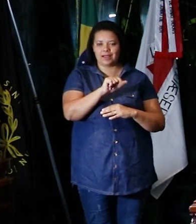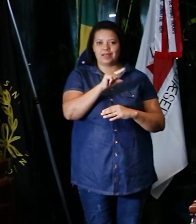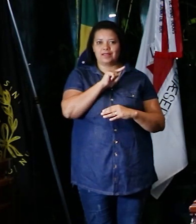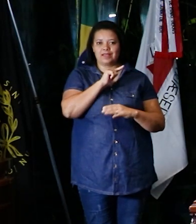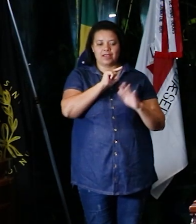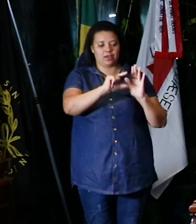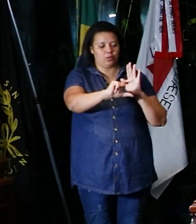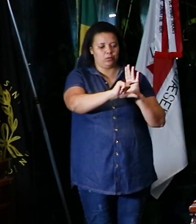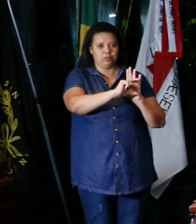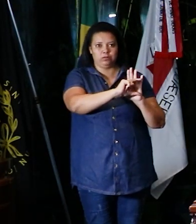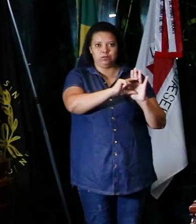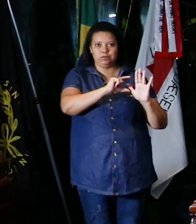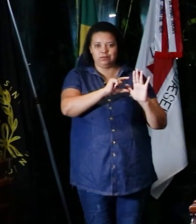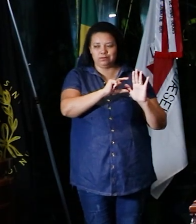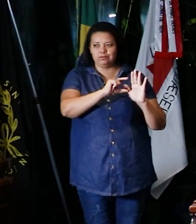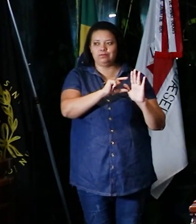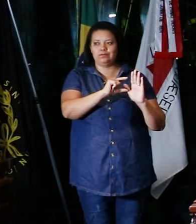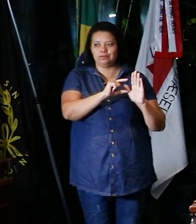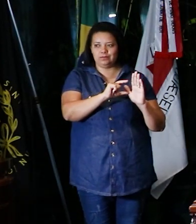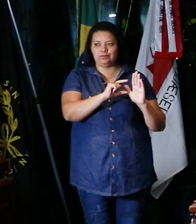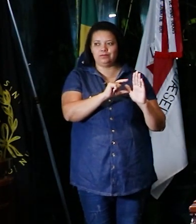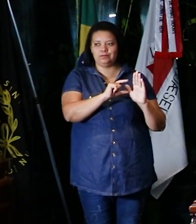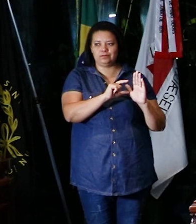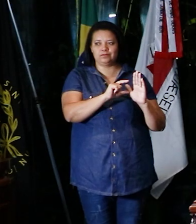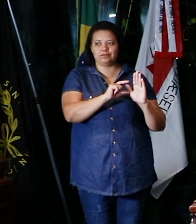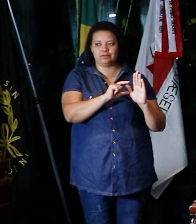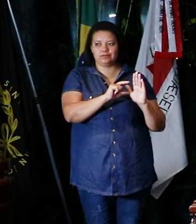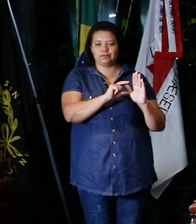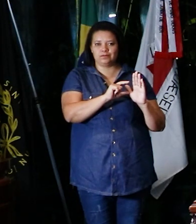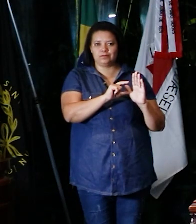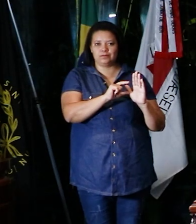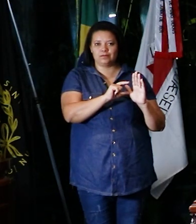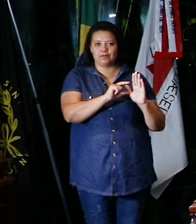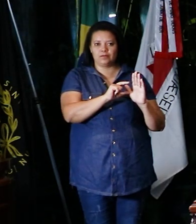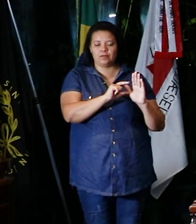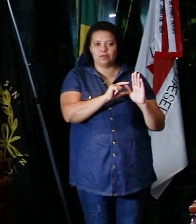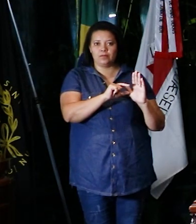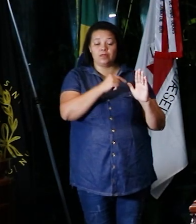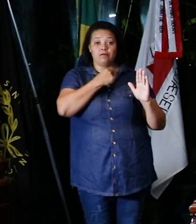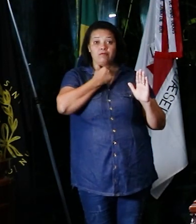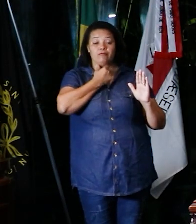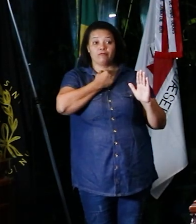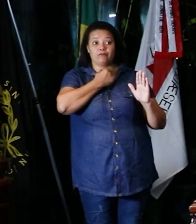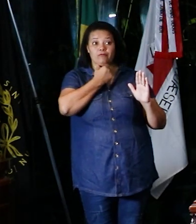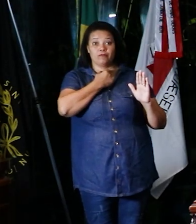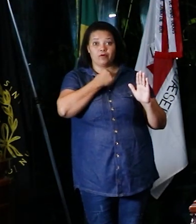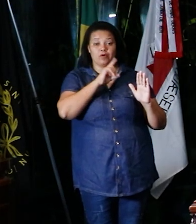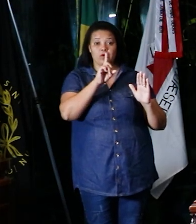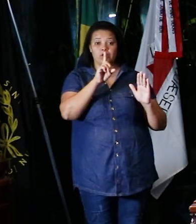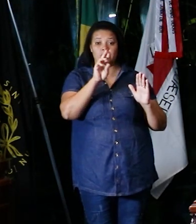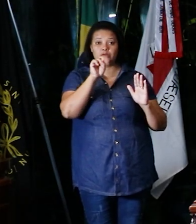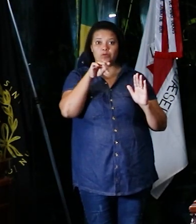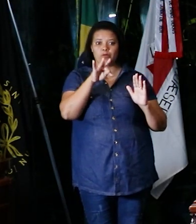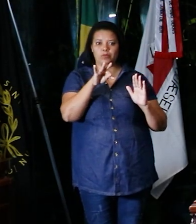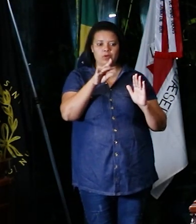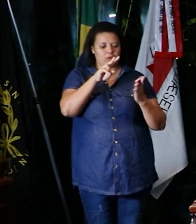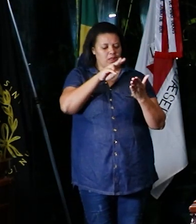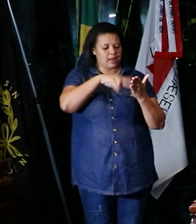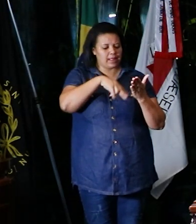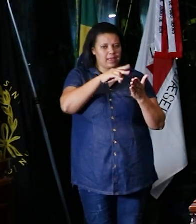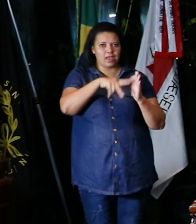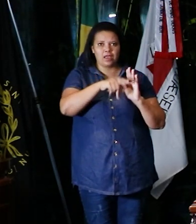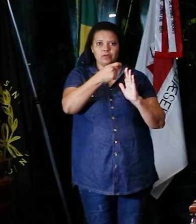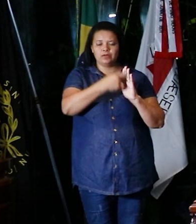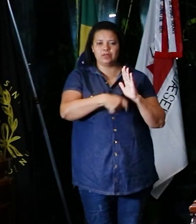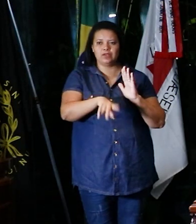trecho... Olha que ótimo! Esse trecho aparece com a gravação do Drummond, ele lendo o próprio texto. Ai, que maravilha!